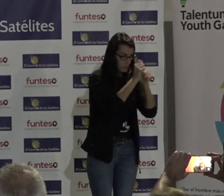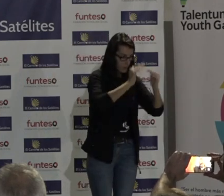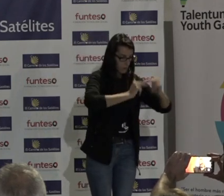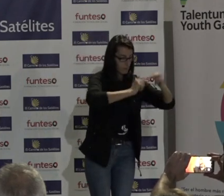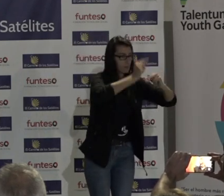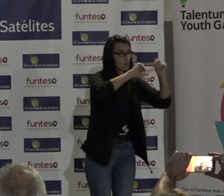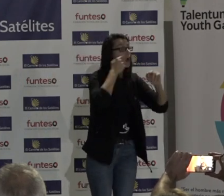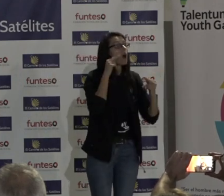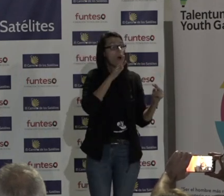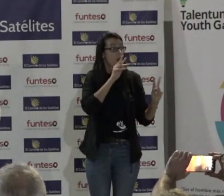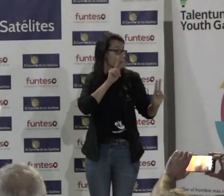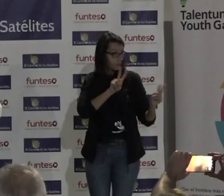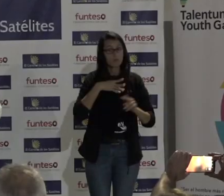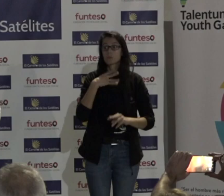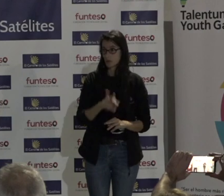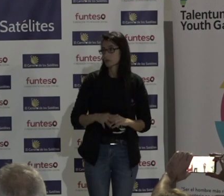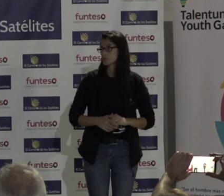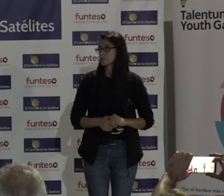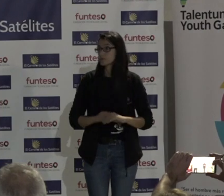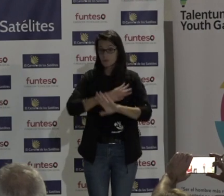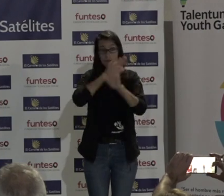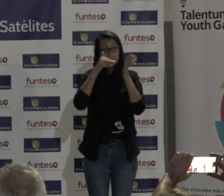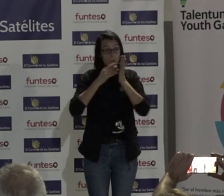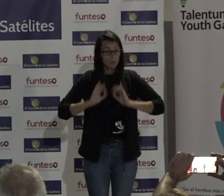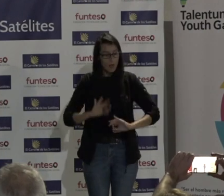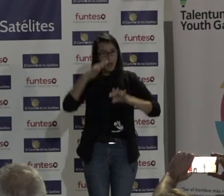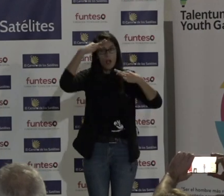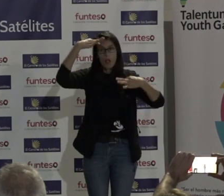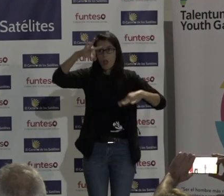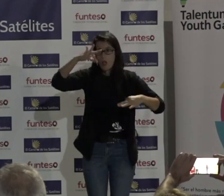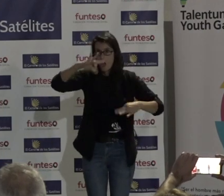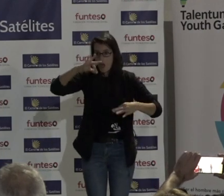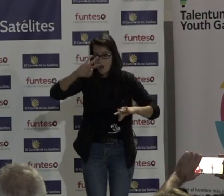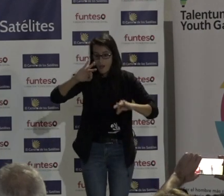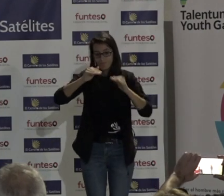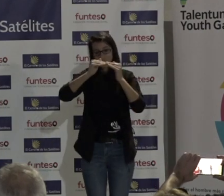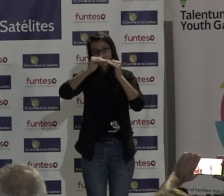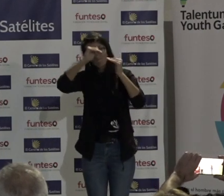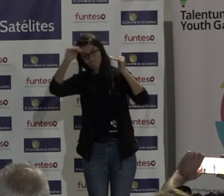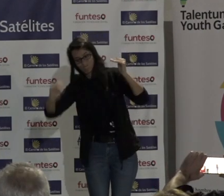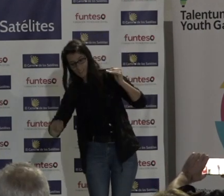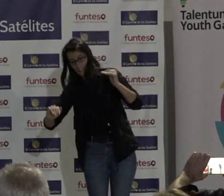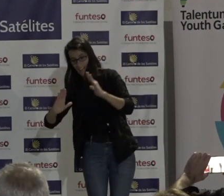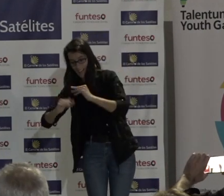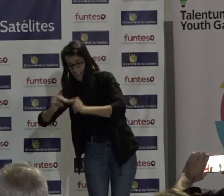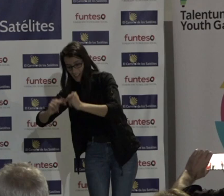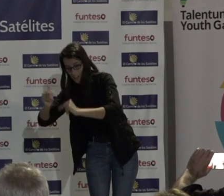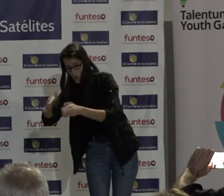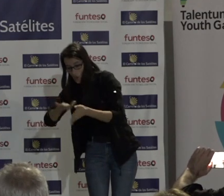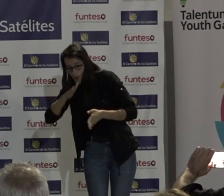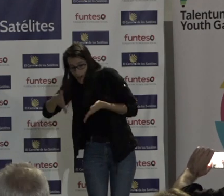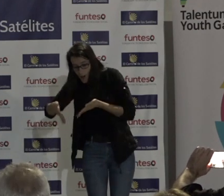ver. Es decir, el Puerto Marín original estaba en una cota más inferior, a las orillas del río